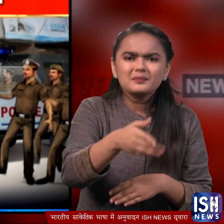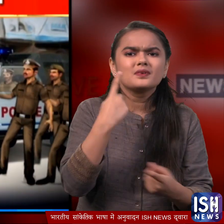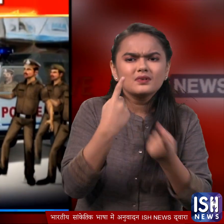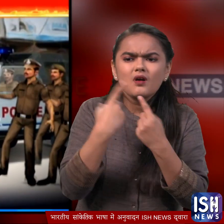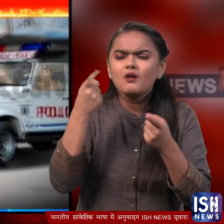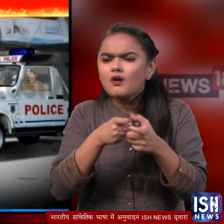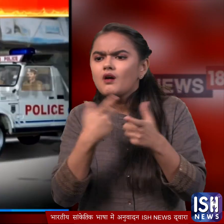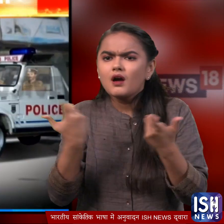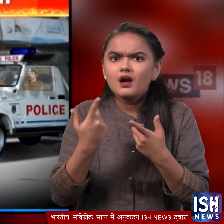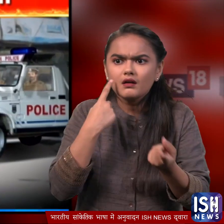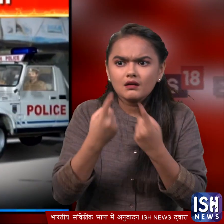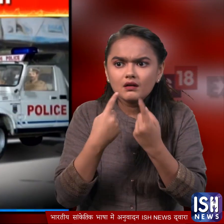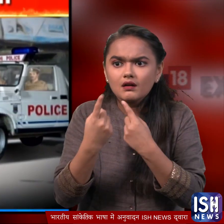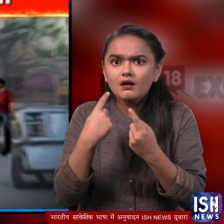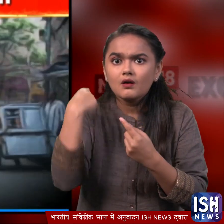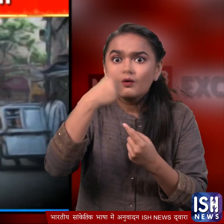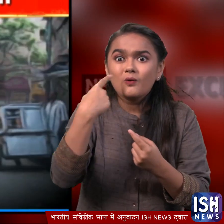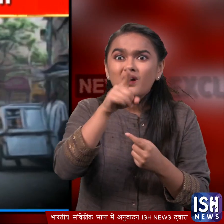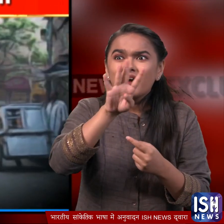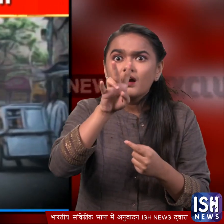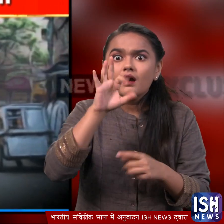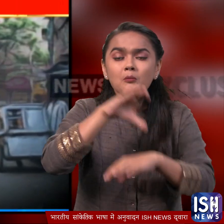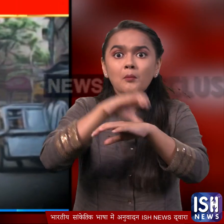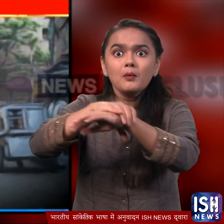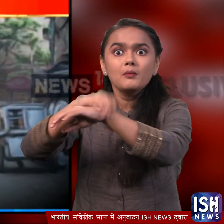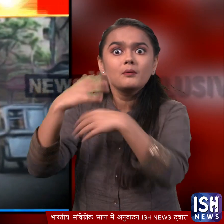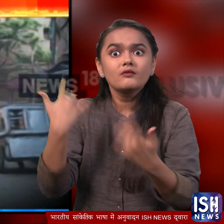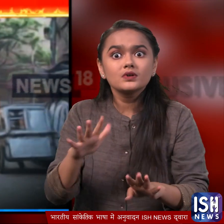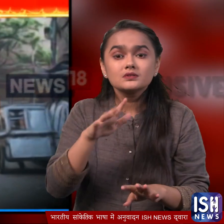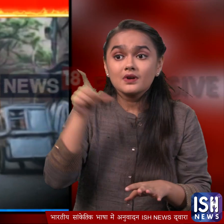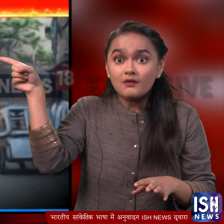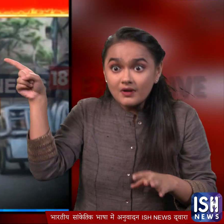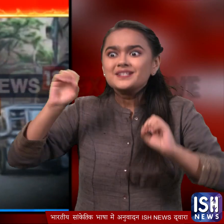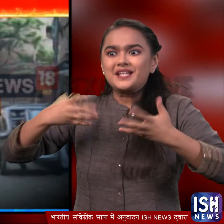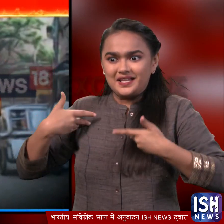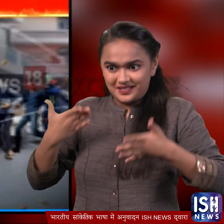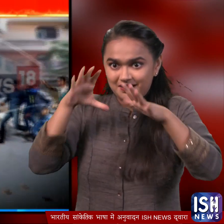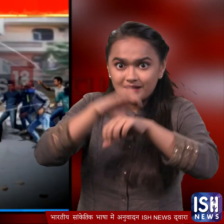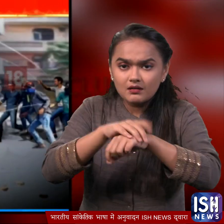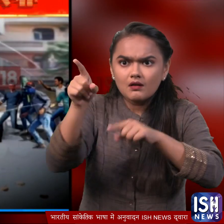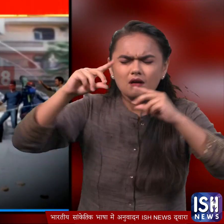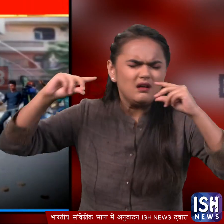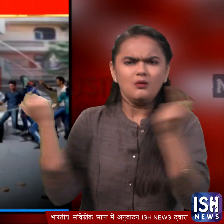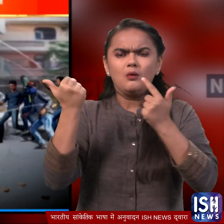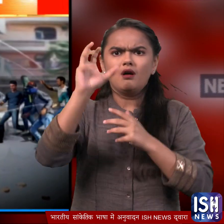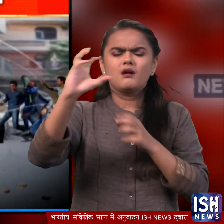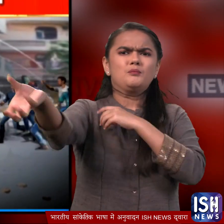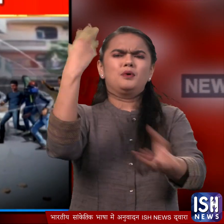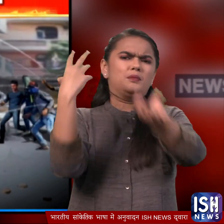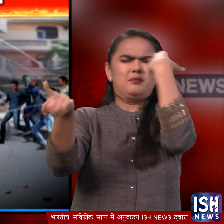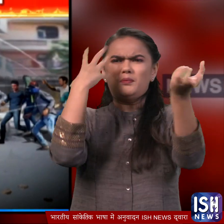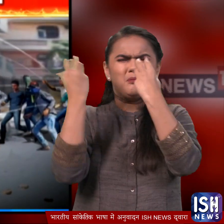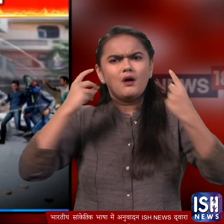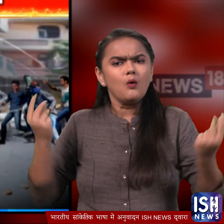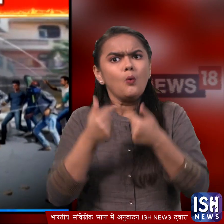कुछ जवान वहां पहुंचे थे। तहकीकात के दौरान पुलिस ने उस केस में आरोपियों की पहचान कर ली। जैसे ही वो आगे बढ़े, तभी अचानक कुछ लोगों ने उन पर